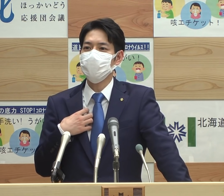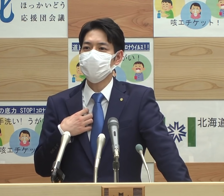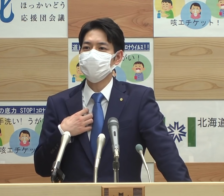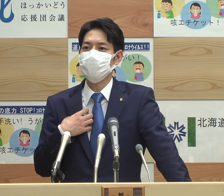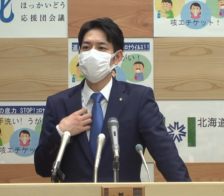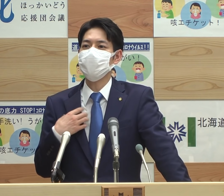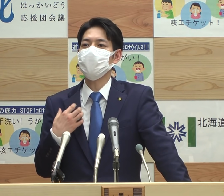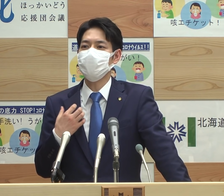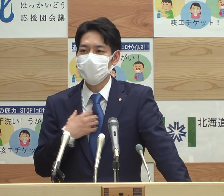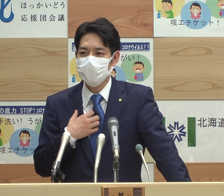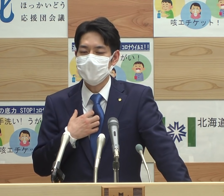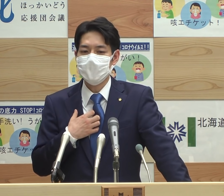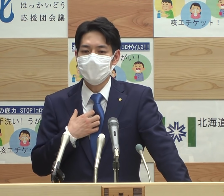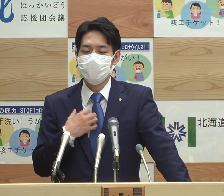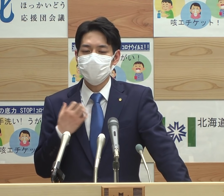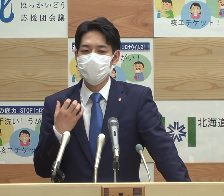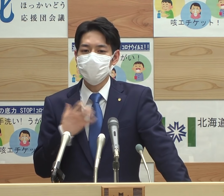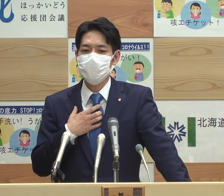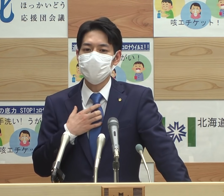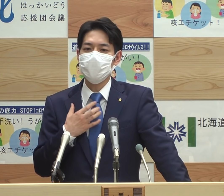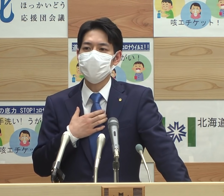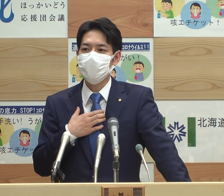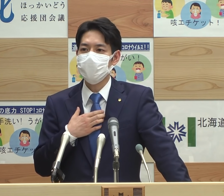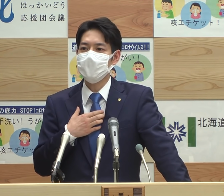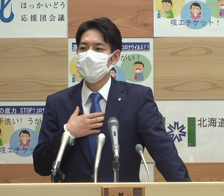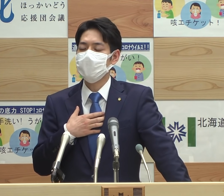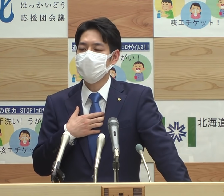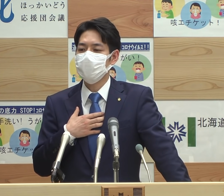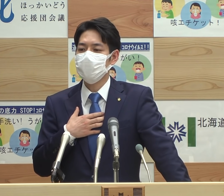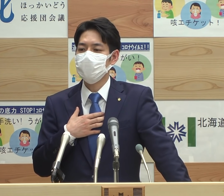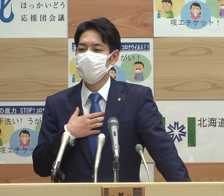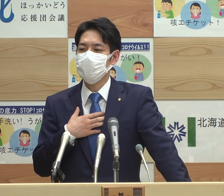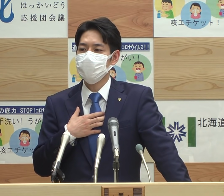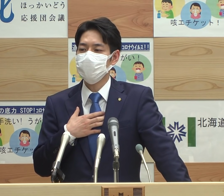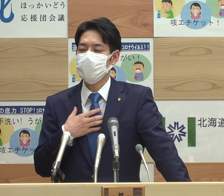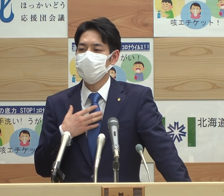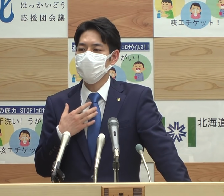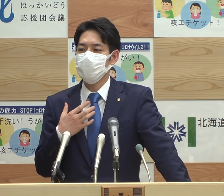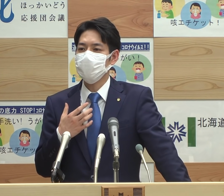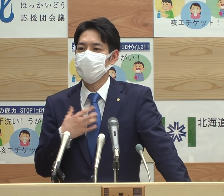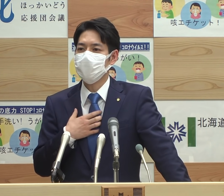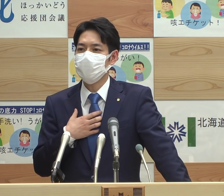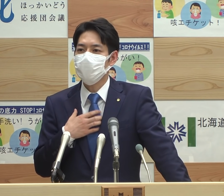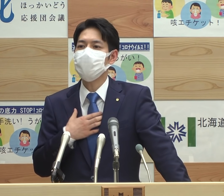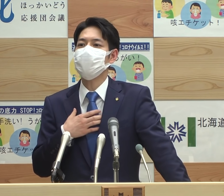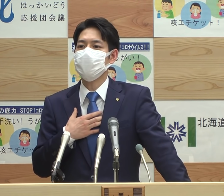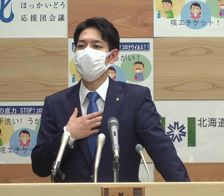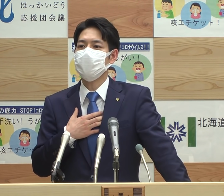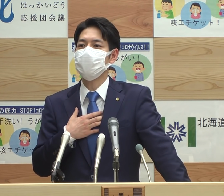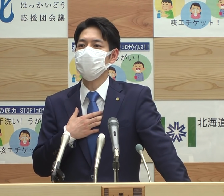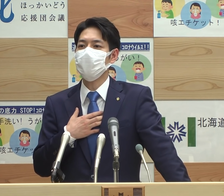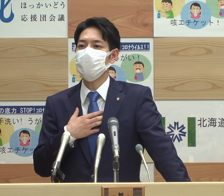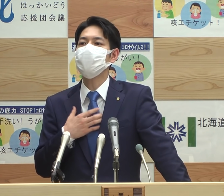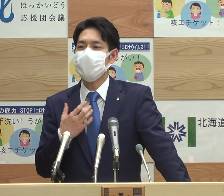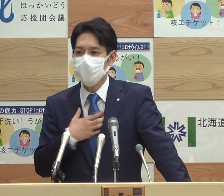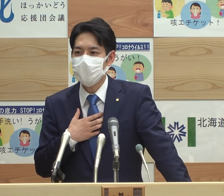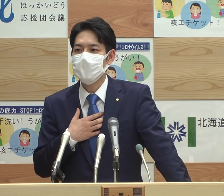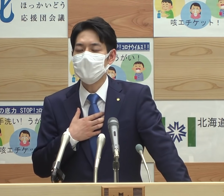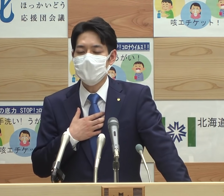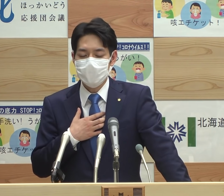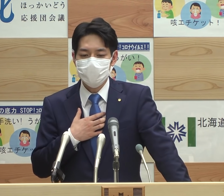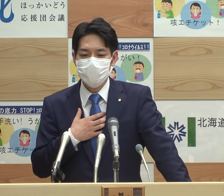ごく遅くなっちゃうかもしれないので、その部分がどうやれば事業者の皆さんと取り組めるかっていうのはまさに考えていこうとは思い